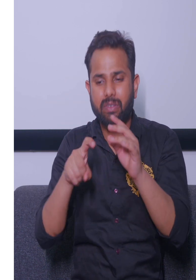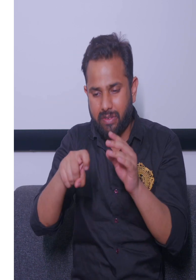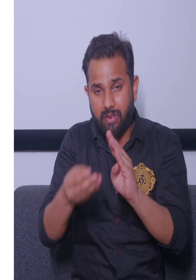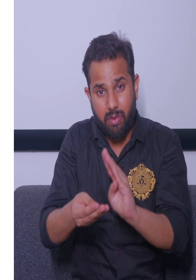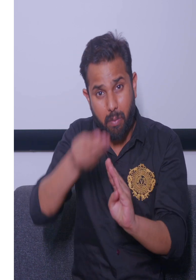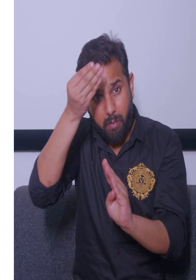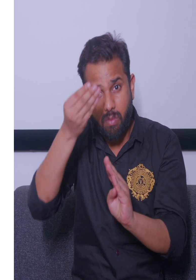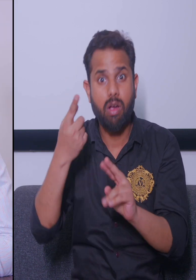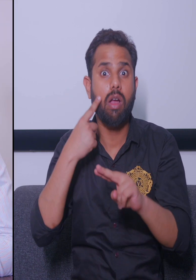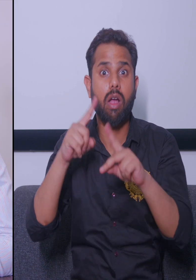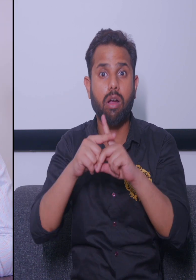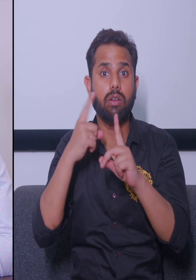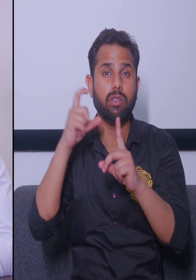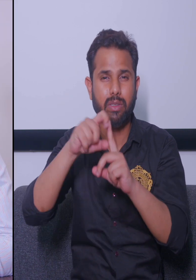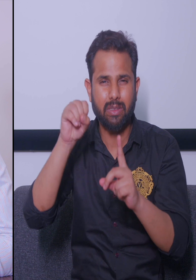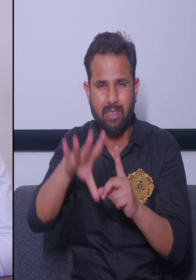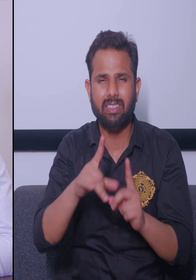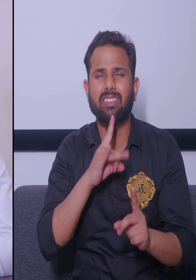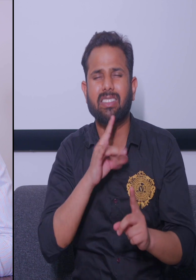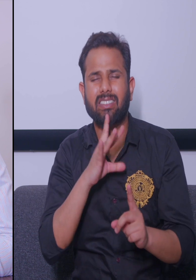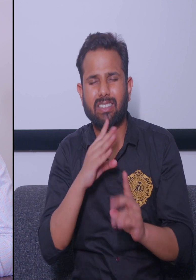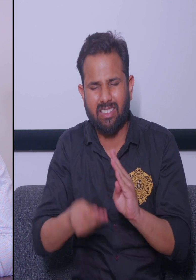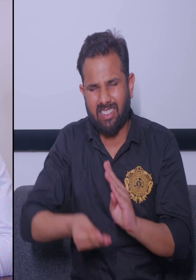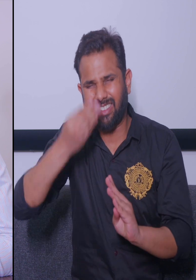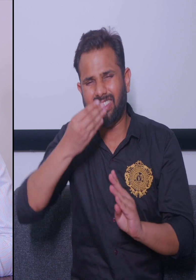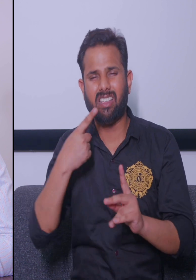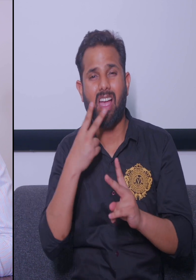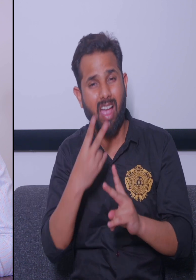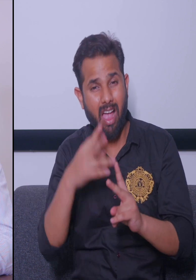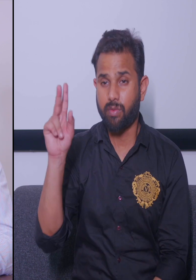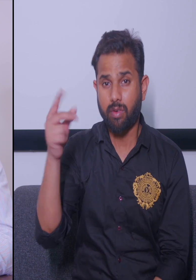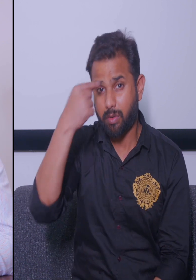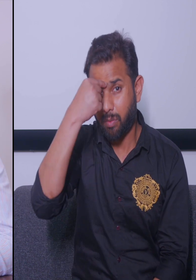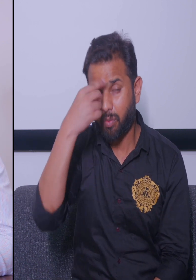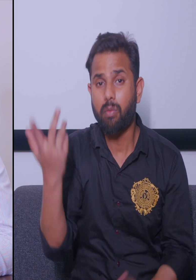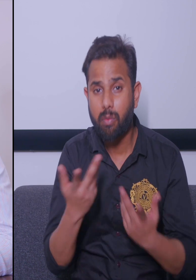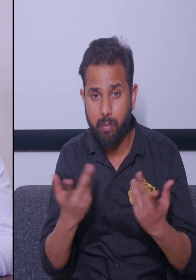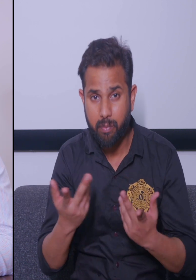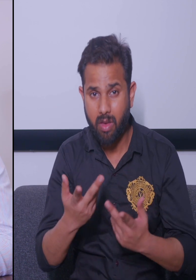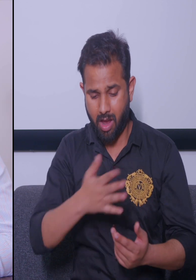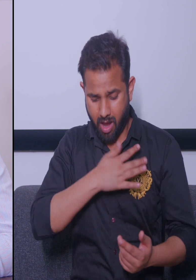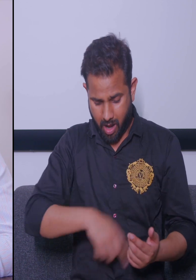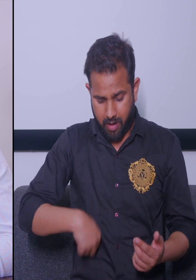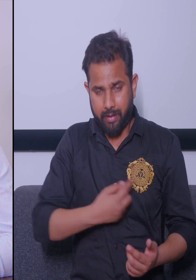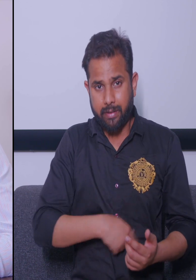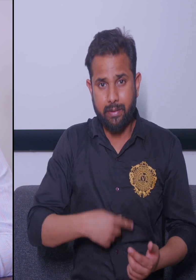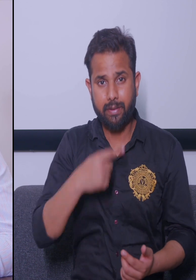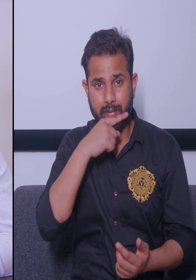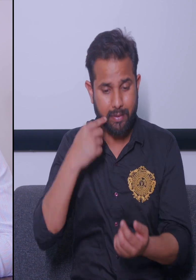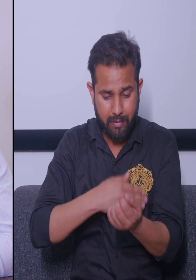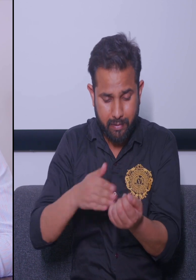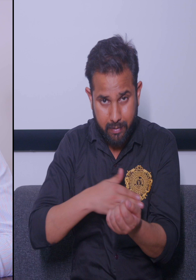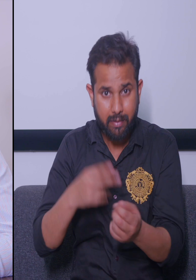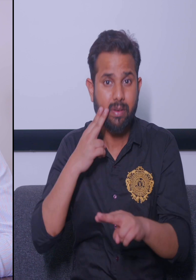इन्फेक्शन हो सकता है और इसे पहचाना जाता है जब पेशेंट को बहुत सीवियर एब्डोमिनल पेन होता है। दूसरा है इंटरनल ब्लीडिंग। अगर पेप्टिक अल्सर्स